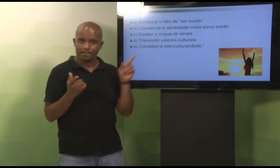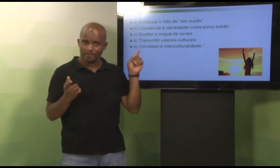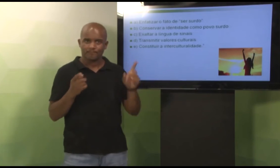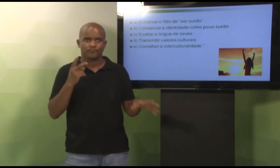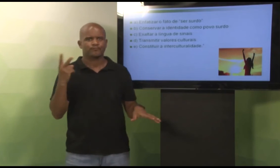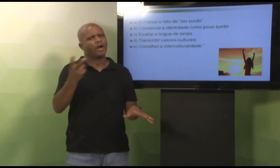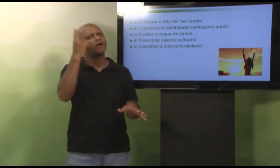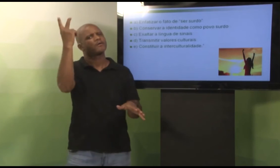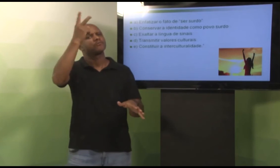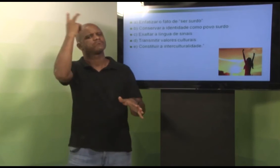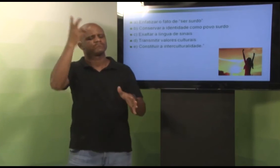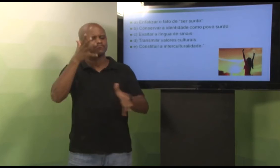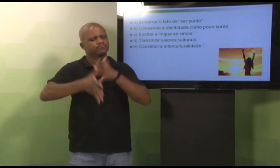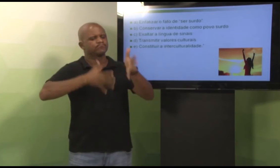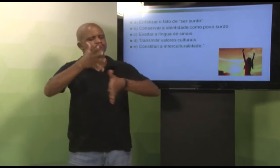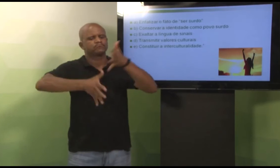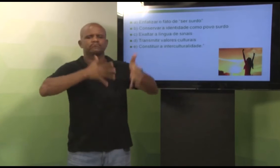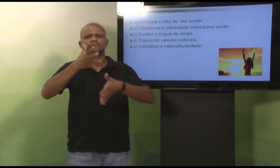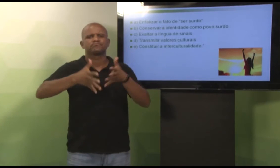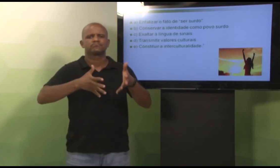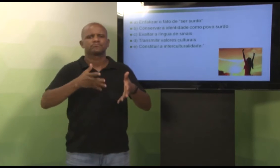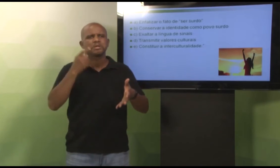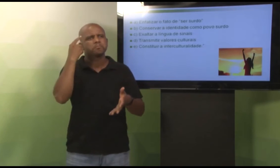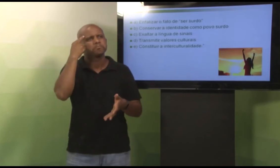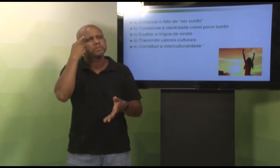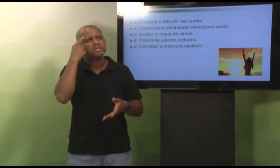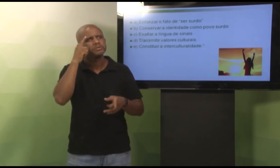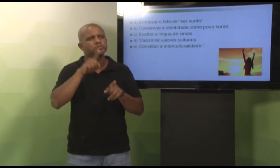É de extrema relevância a valorização das línguas de sinais